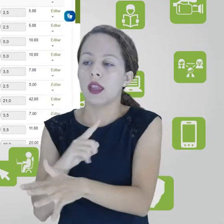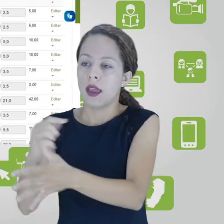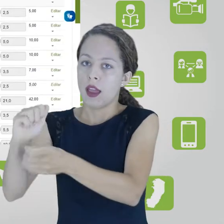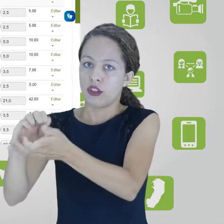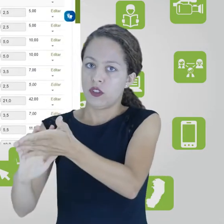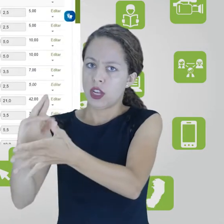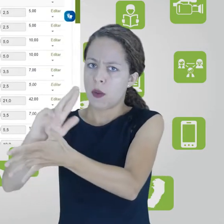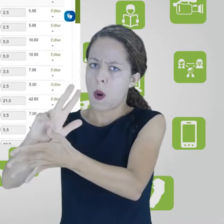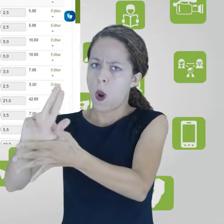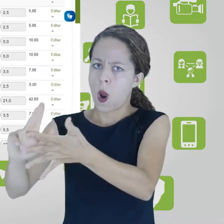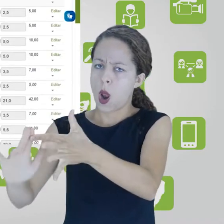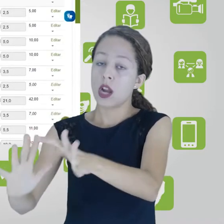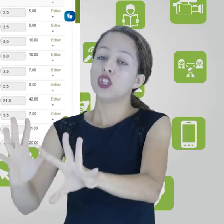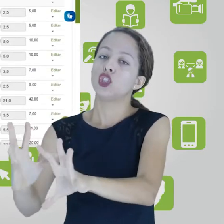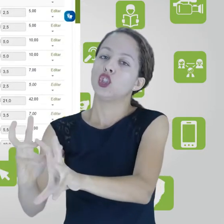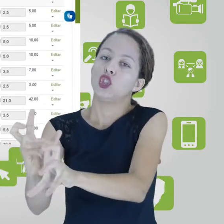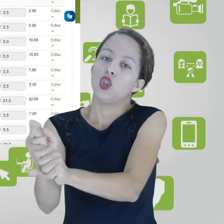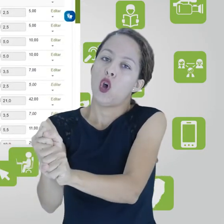dela?